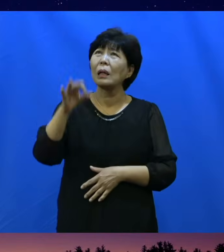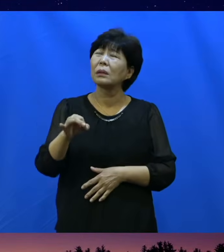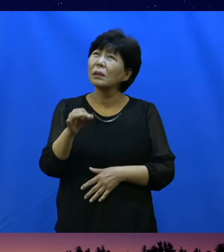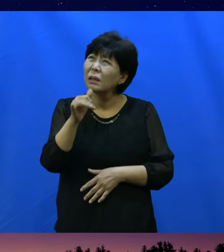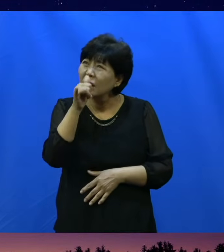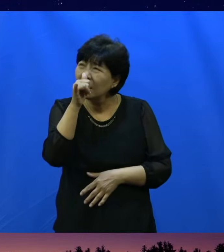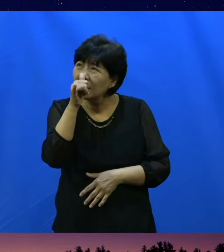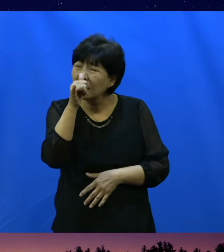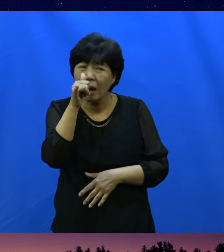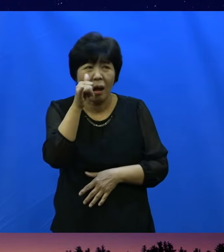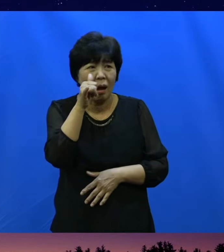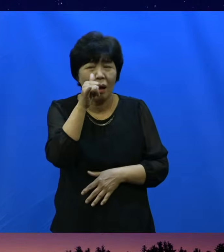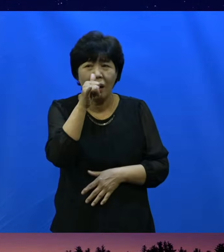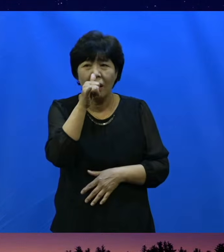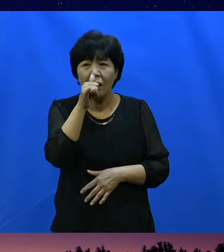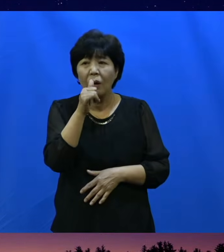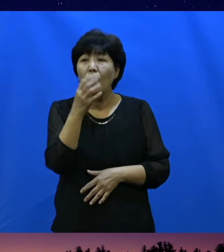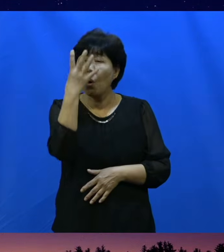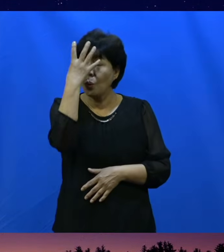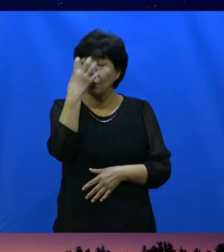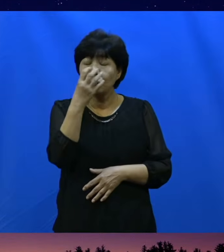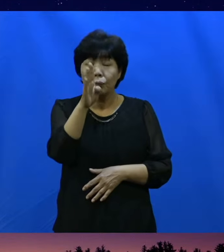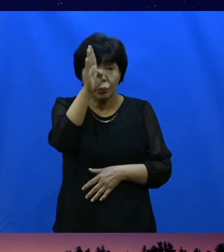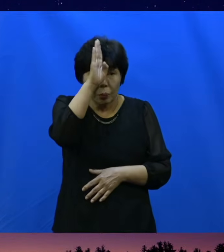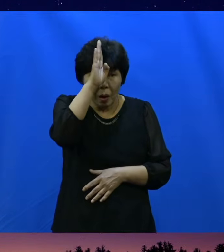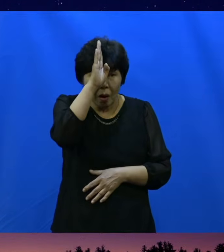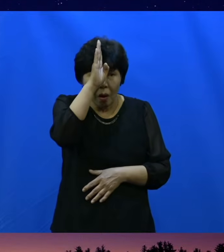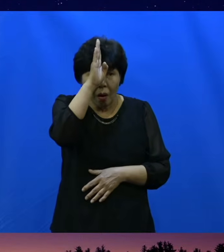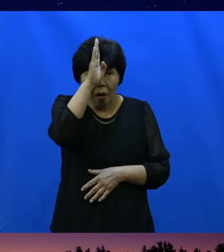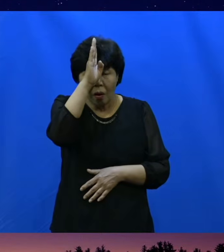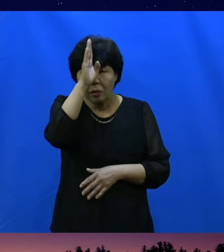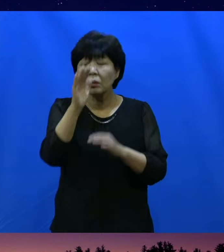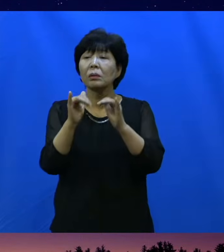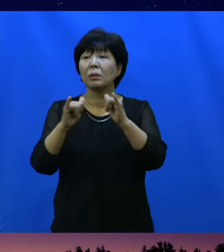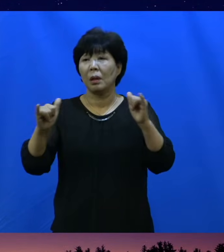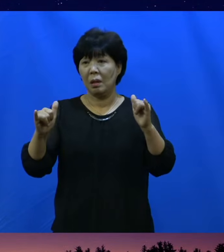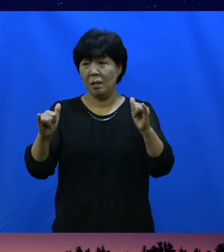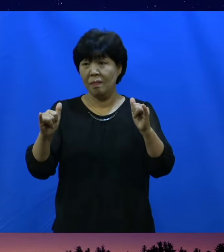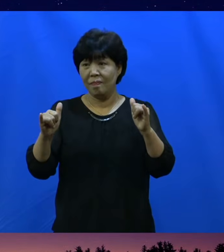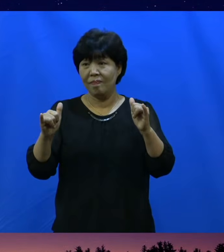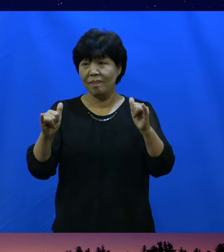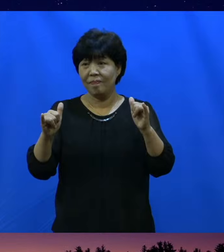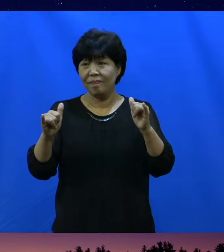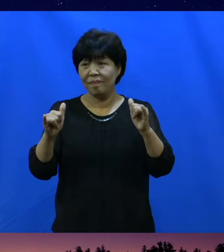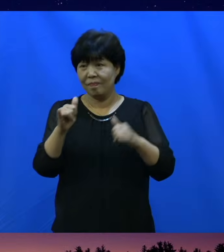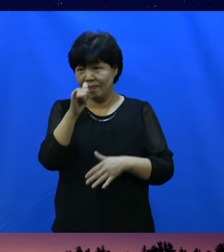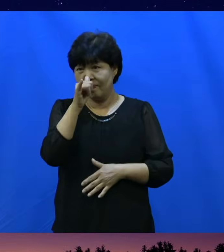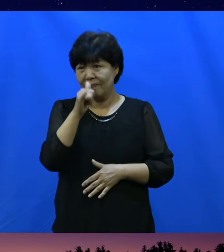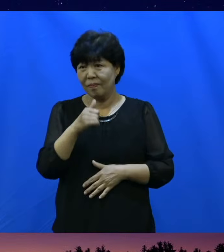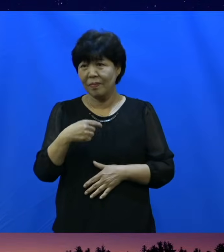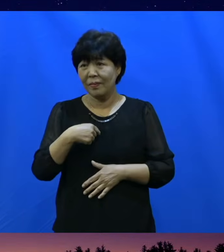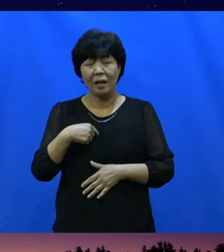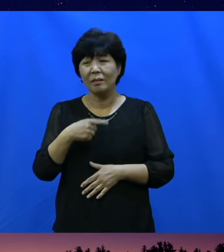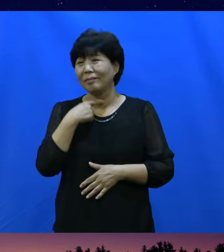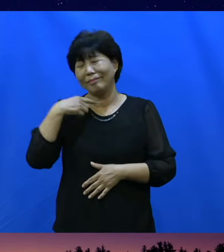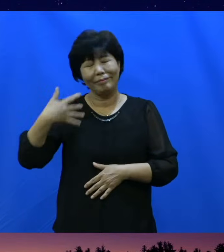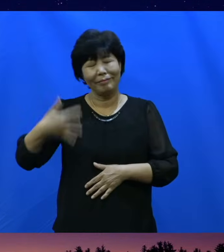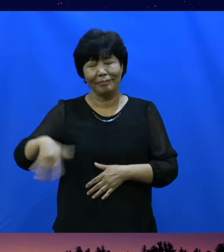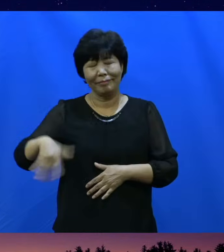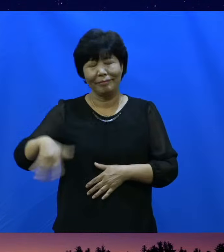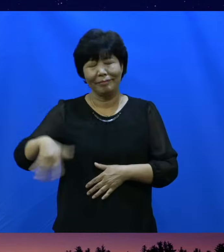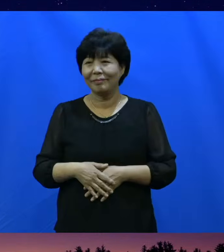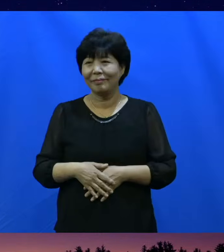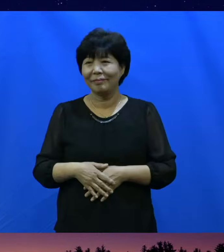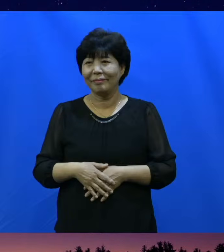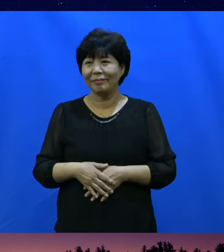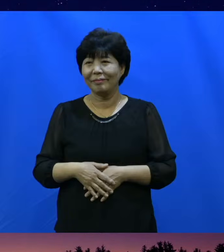여러분, 우울증을 아시는 분들도 여기 계실 거예요. 저는 겪어보지는 않았는데 겪으신